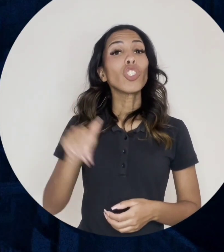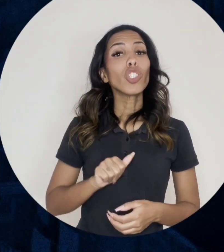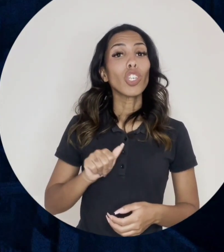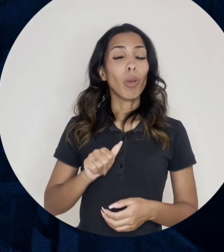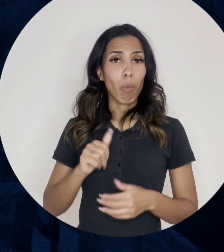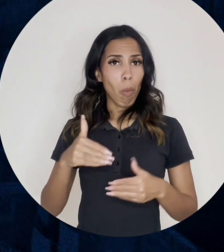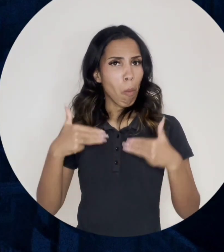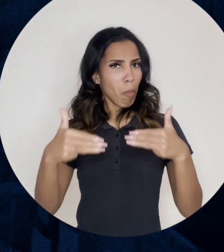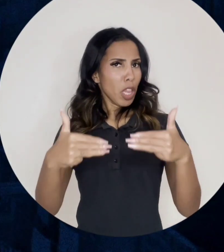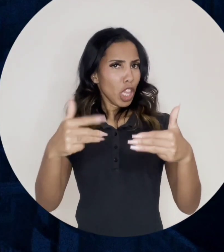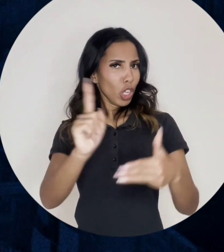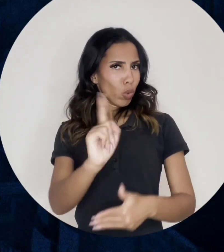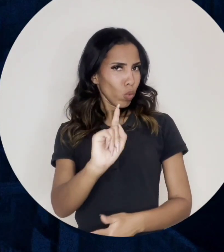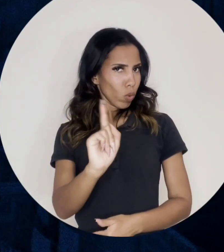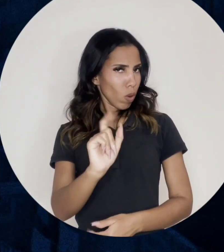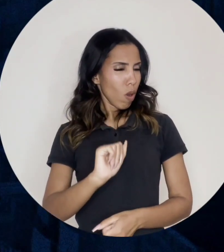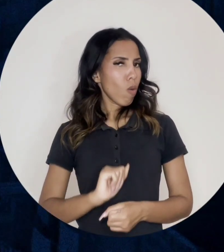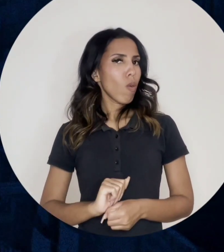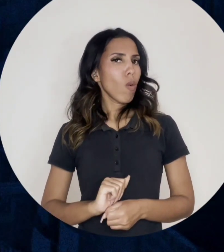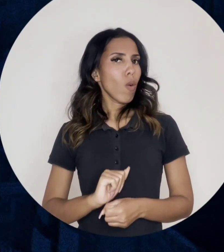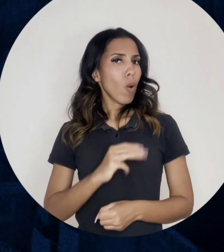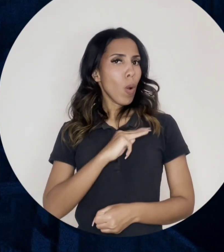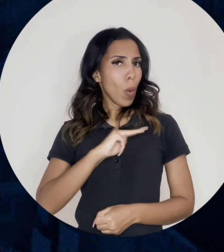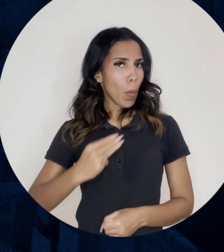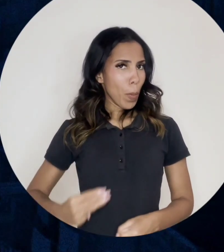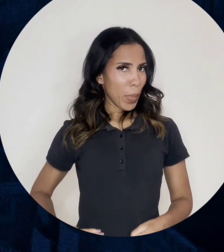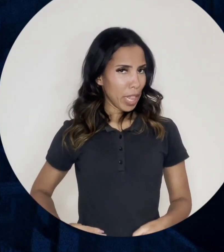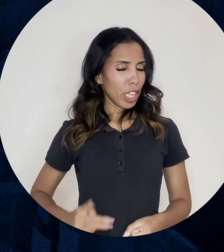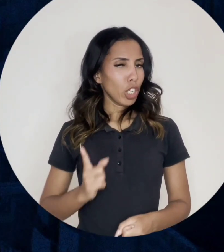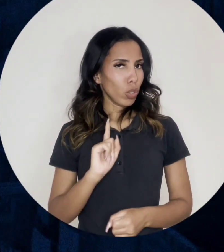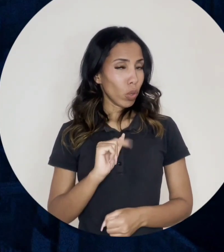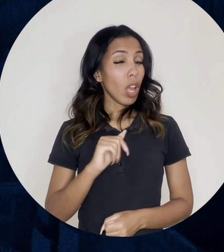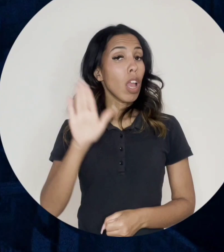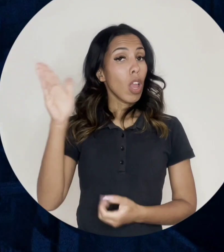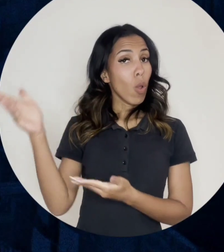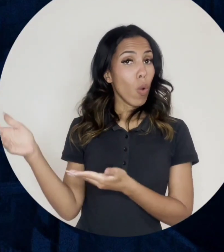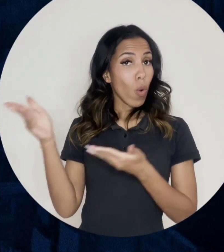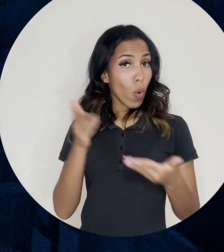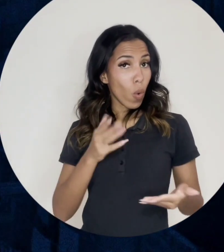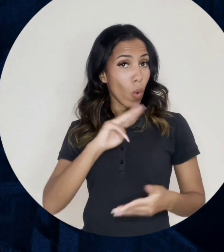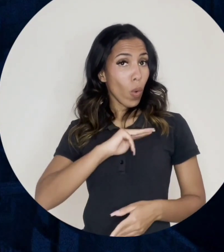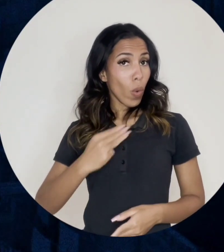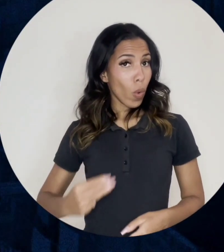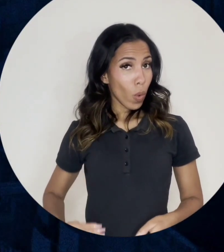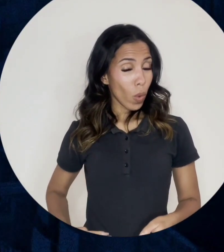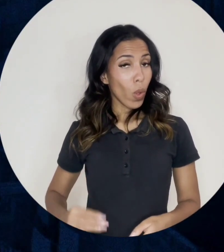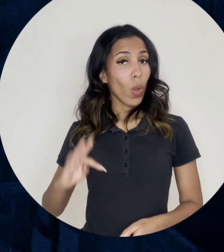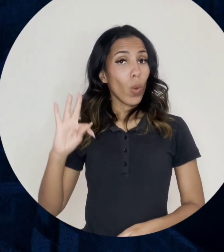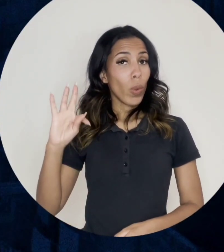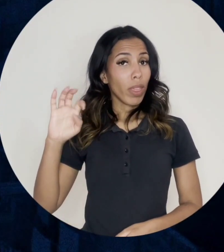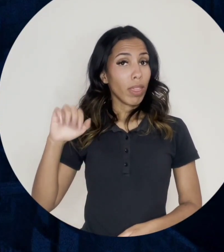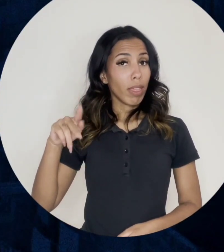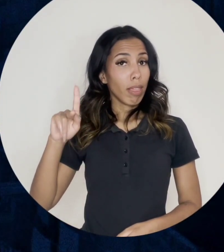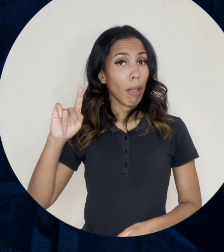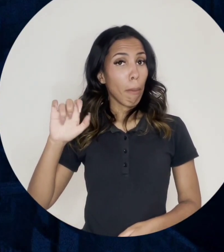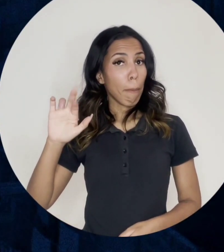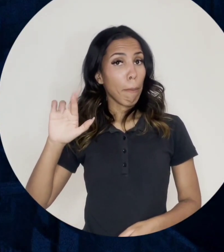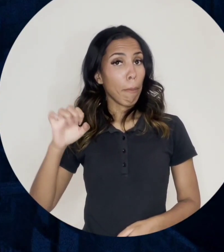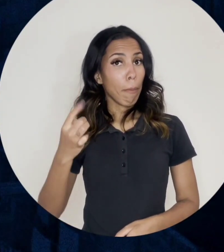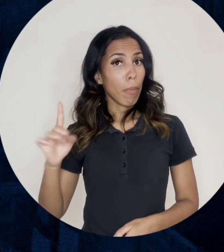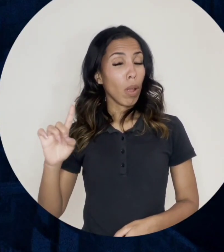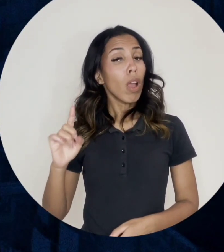como ministro não, tá? Quando eu convidei o ministro, o Temporão, eu descobri que ele